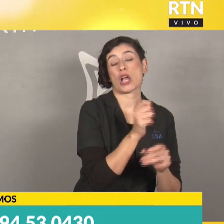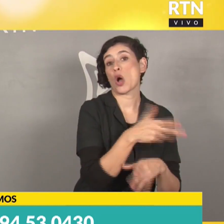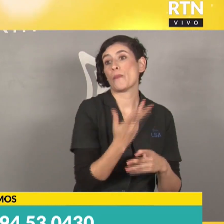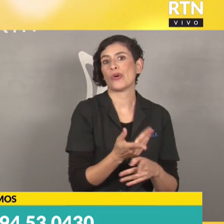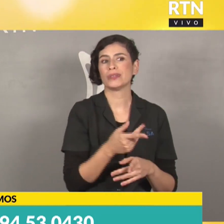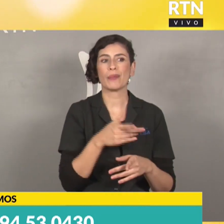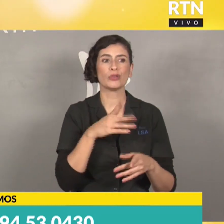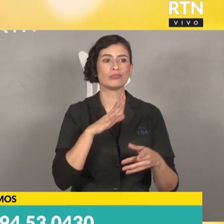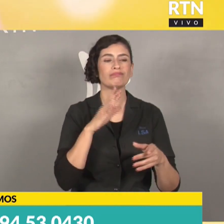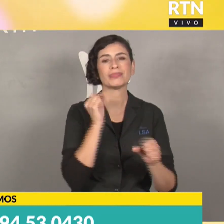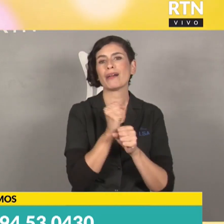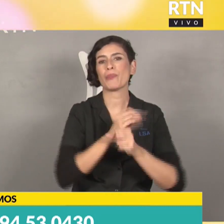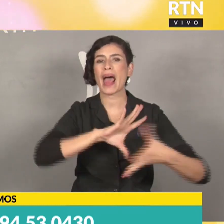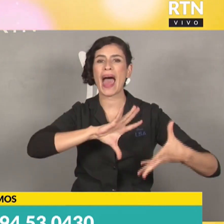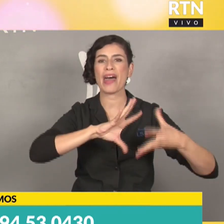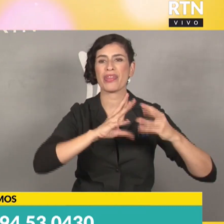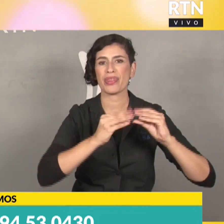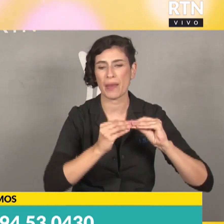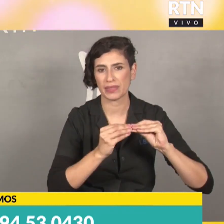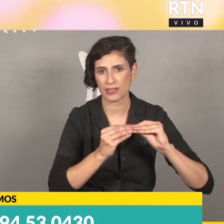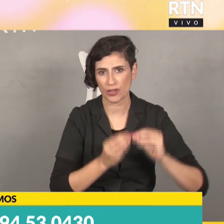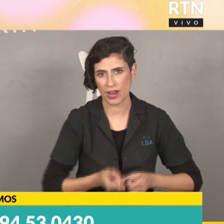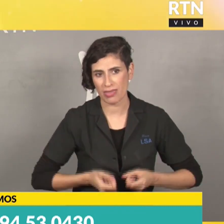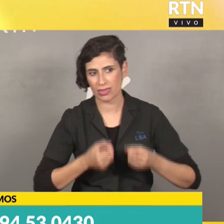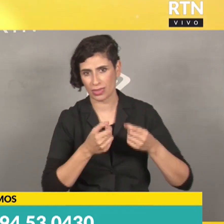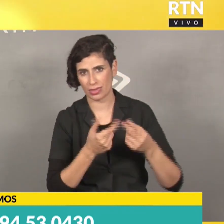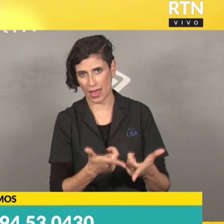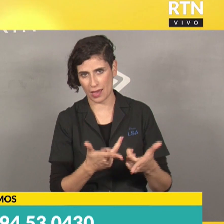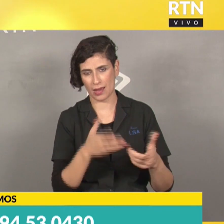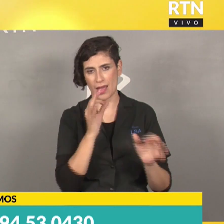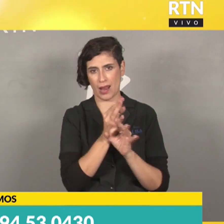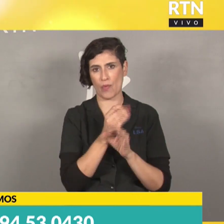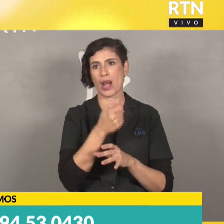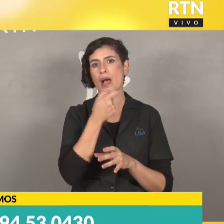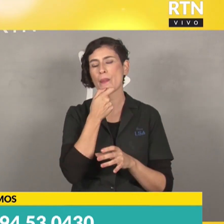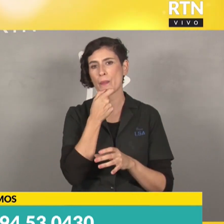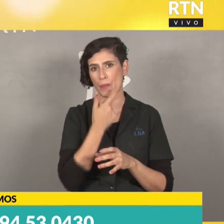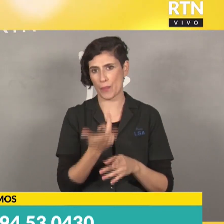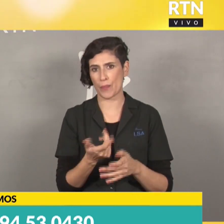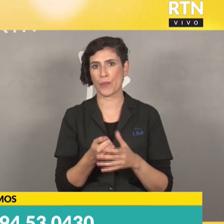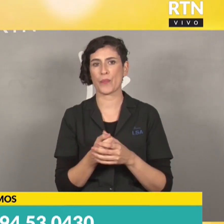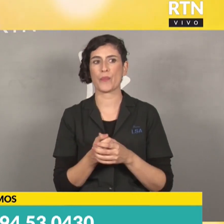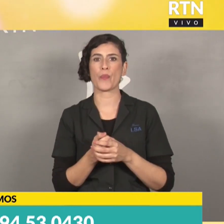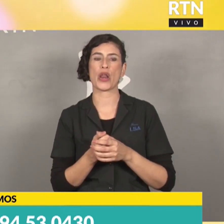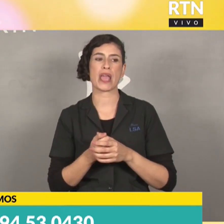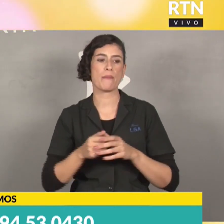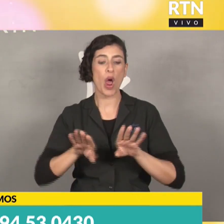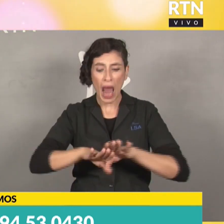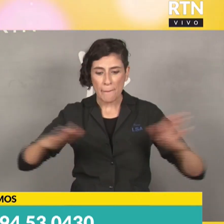su diario en la escuela. Por ejemplo, se están haciendo adaptaciones a su